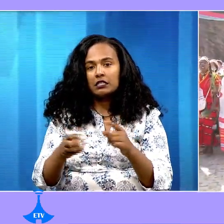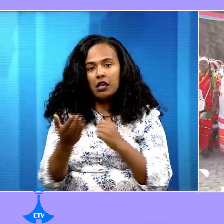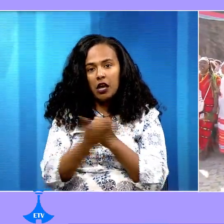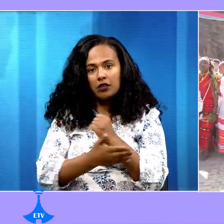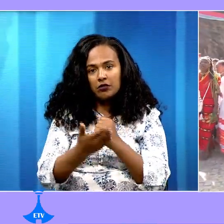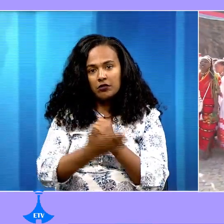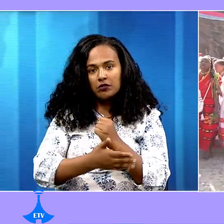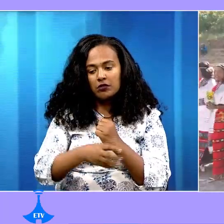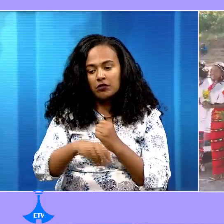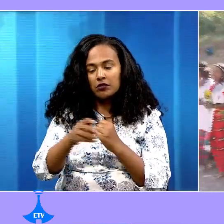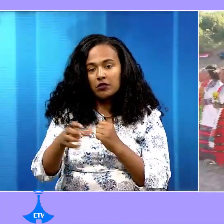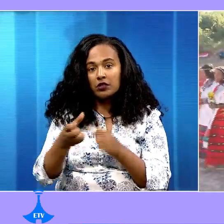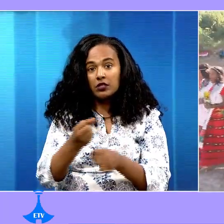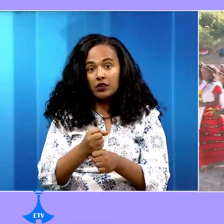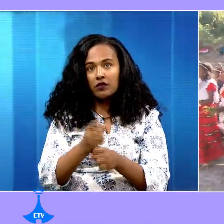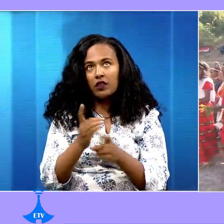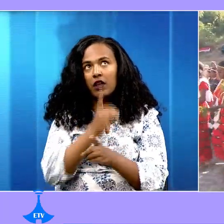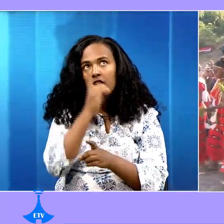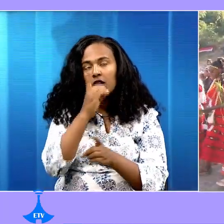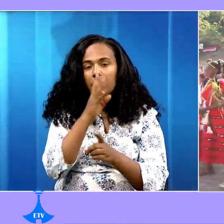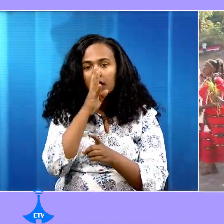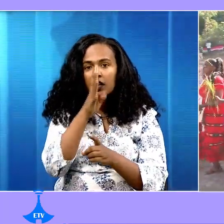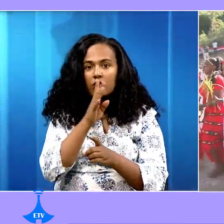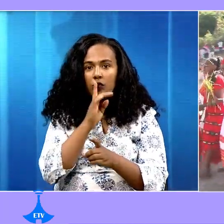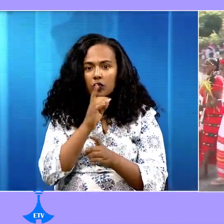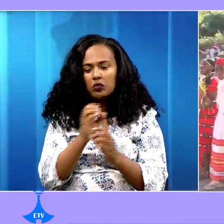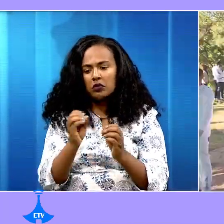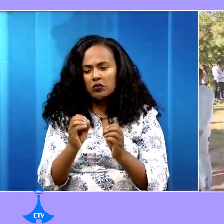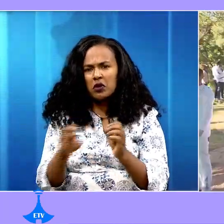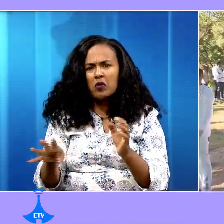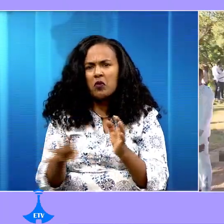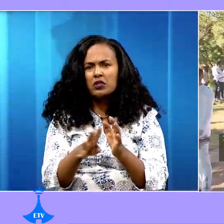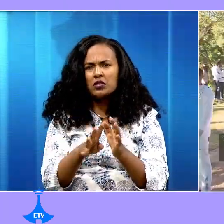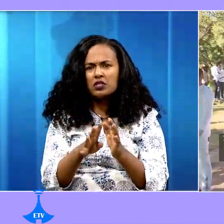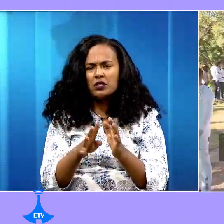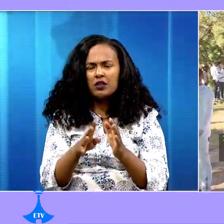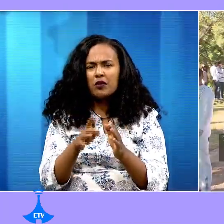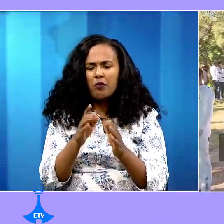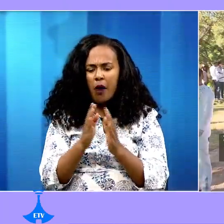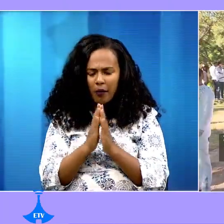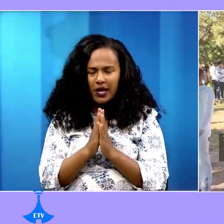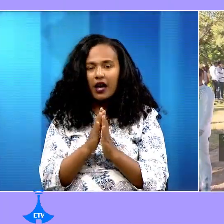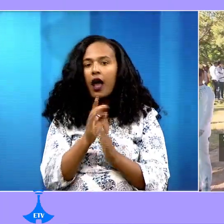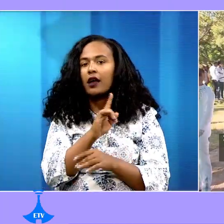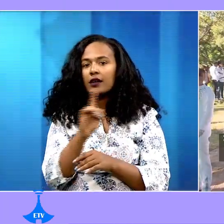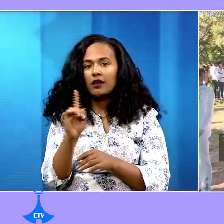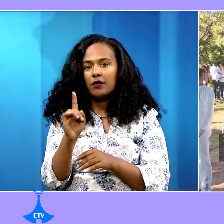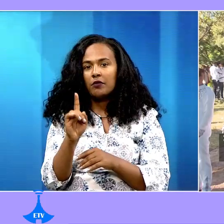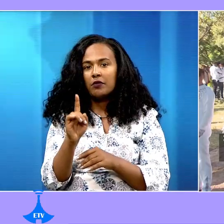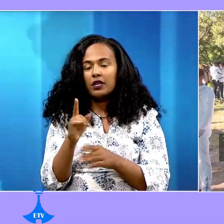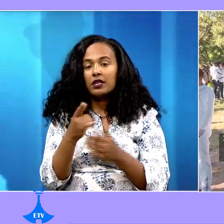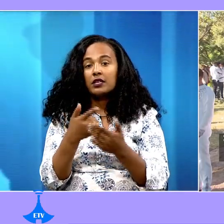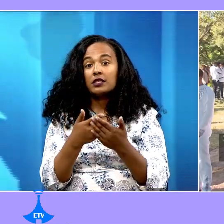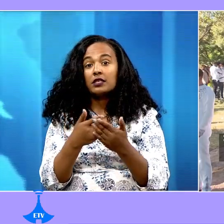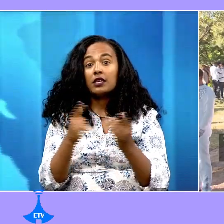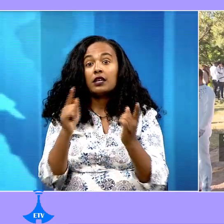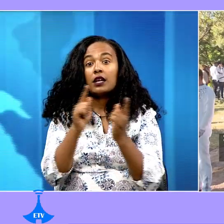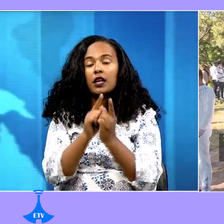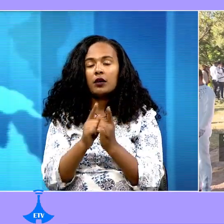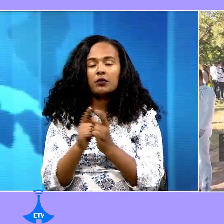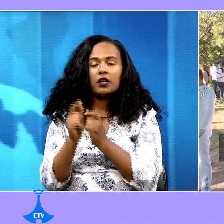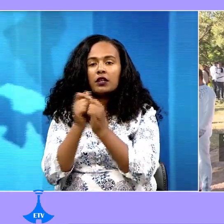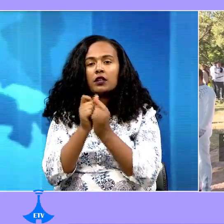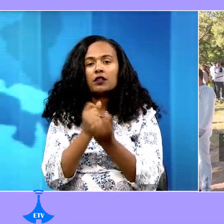ነው። ወንዝ እግዚአብሔር የፈጠረው ነው። ወንዙ ማምለክ አይደለም። በአመት ሲያደርሰን ወንዝ የገደለበት ዘመድና አዝማድ የተገናኘበት አንድነት